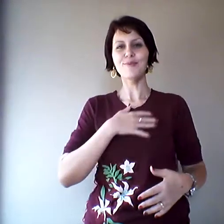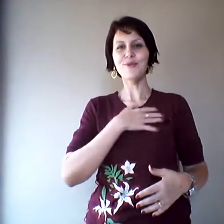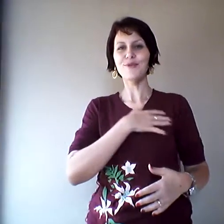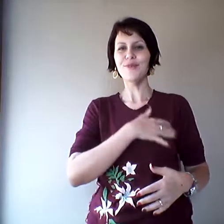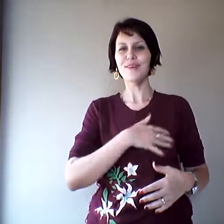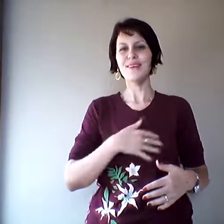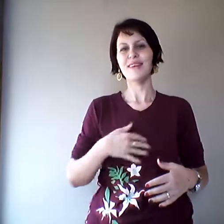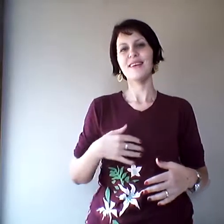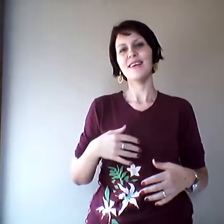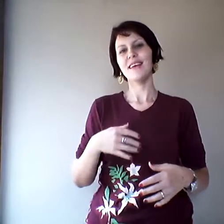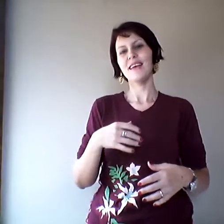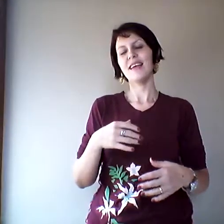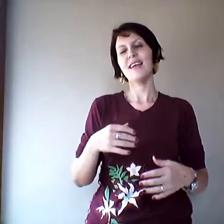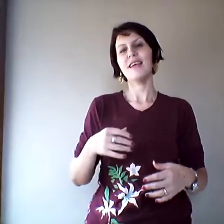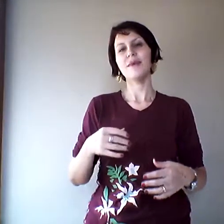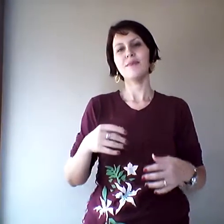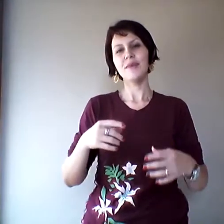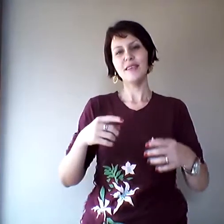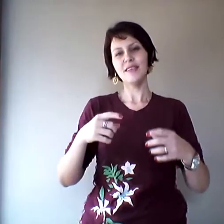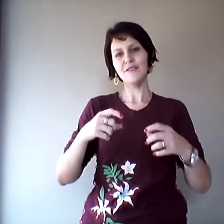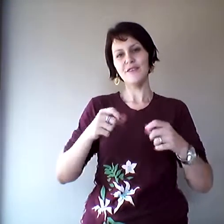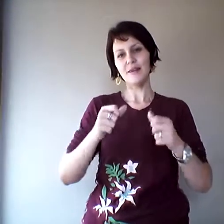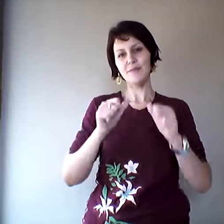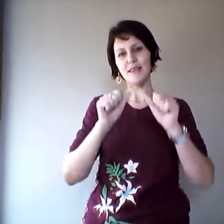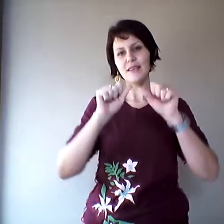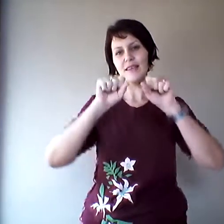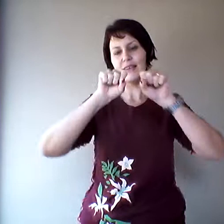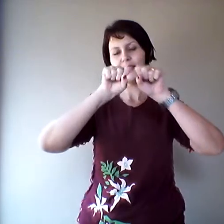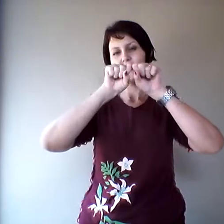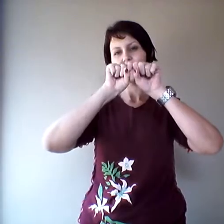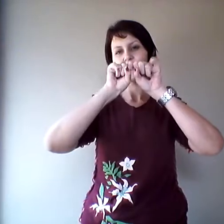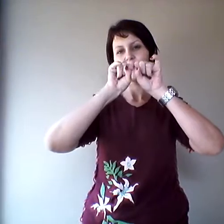Amo minha família.